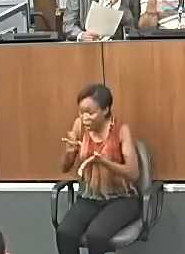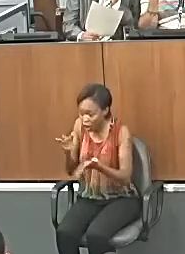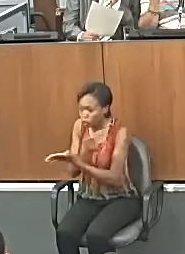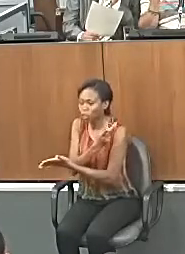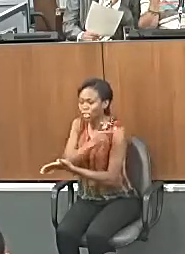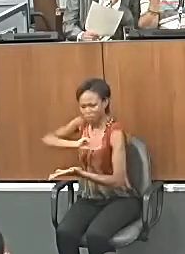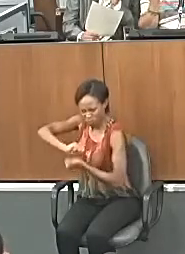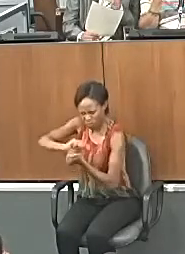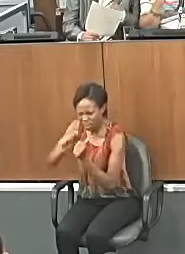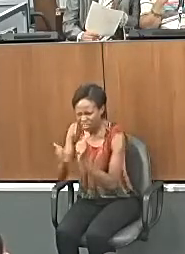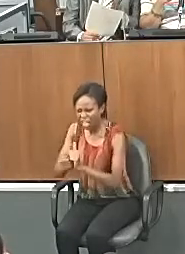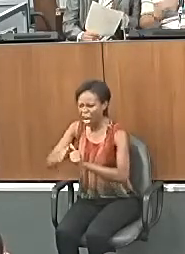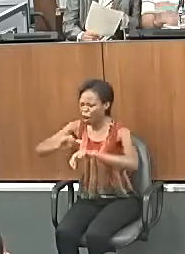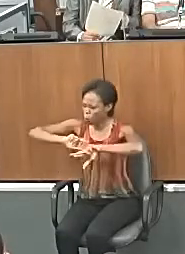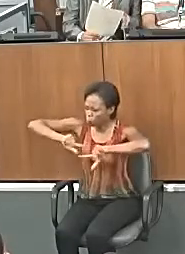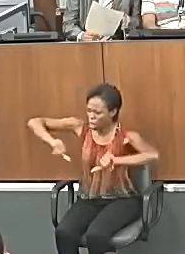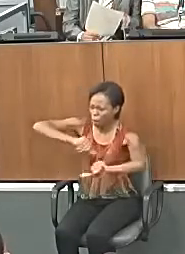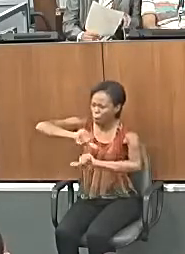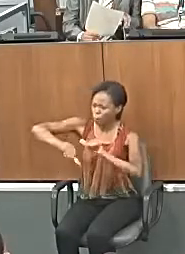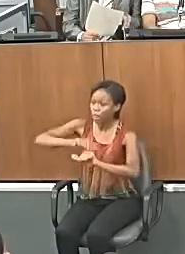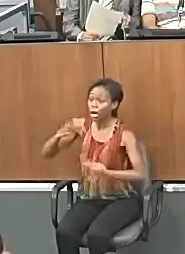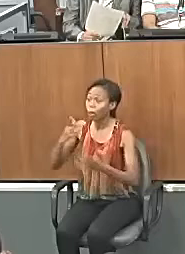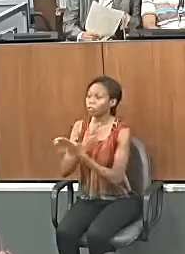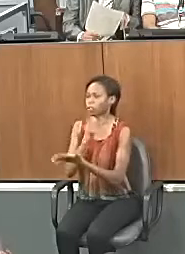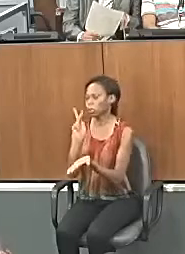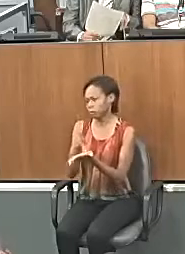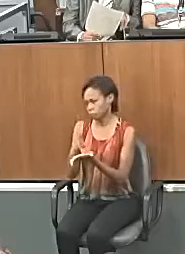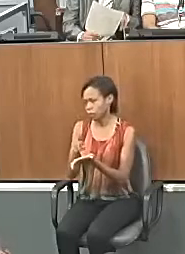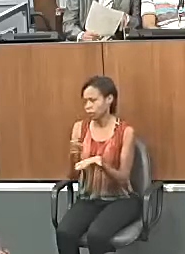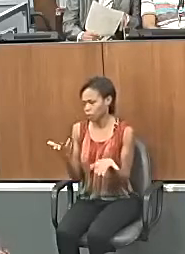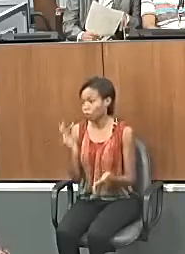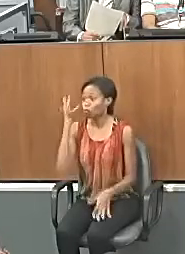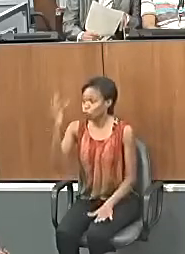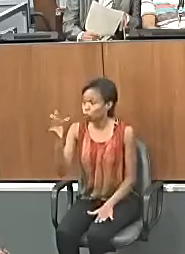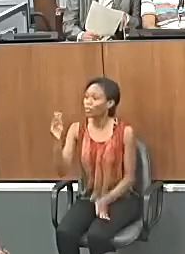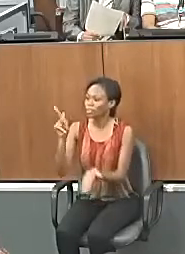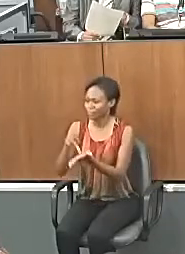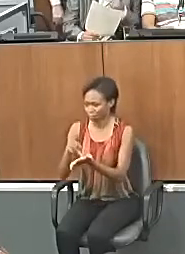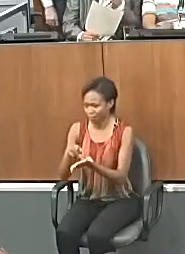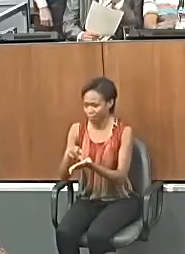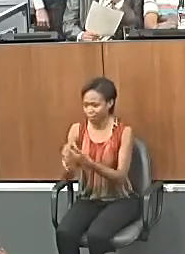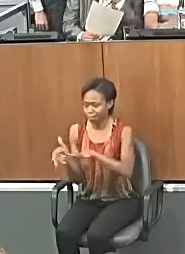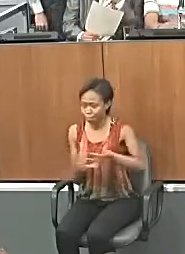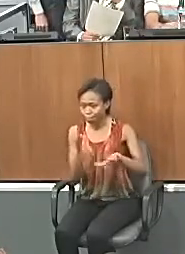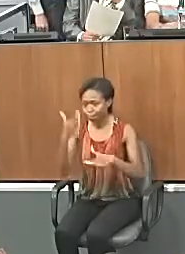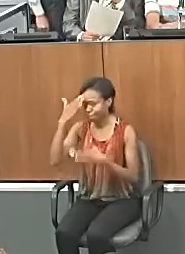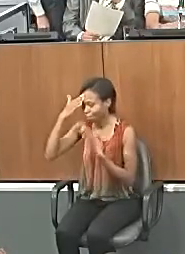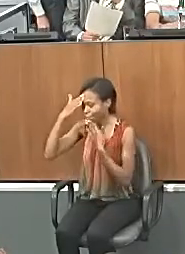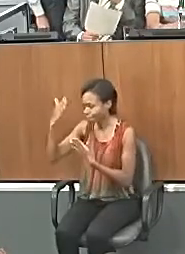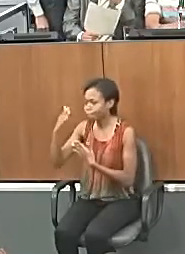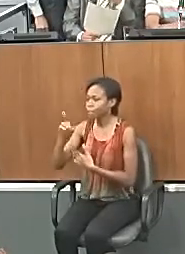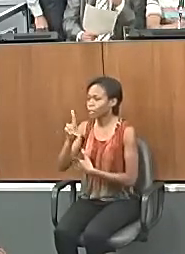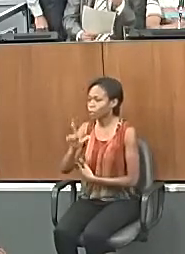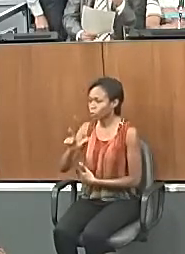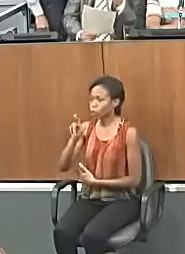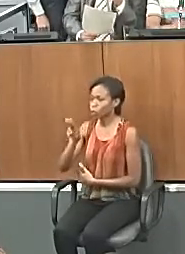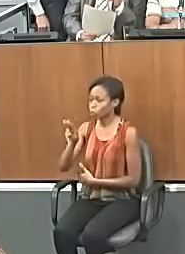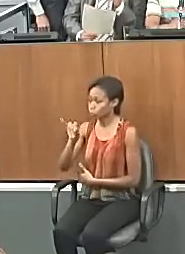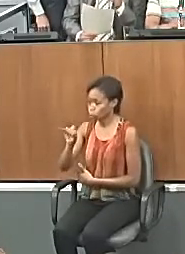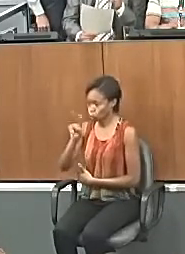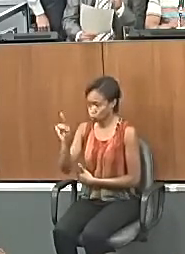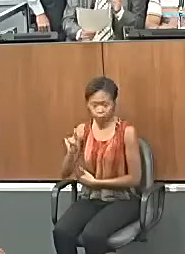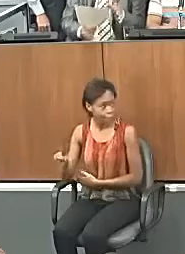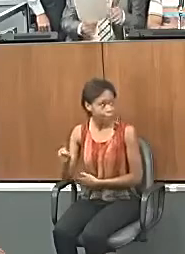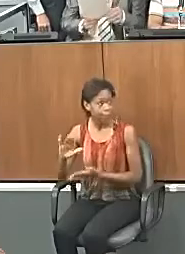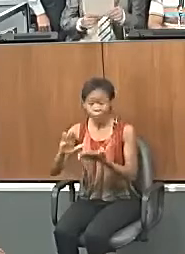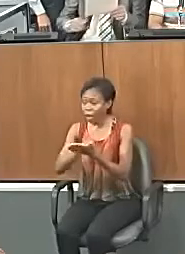futuro que nunca vem muito obrigado obrigado doutor luís é eu acho que alguns